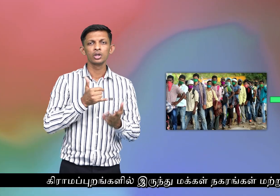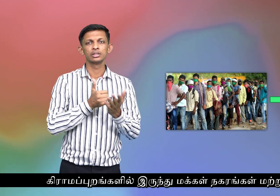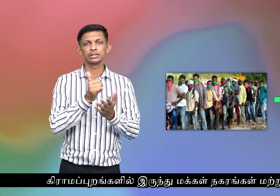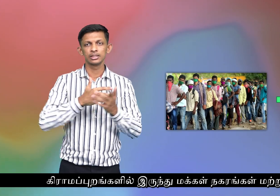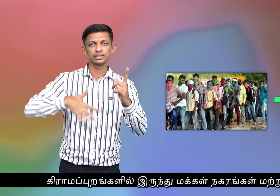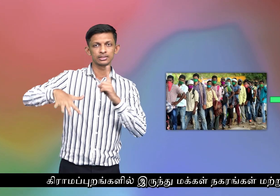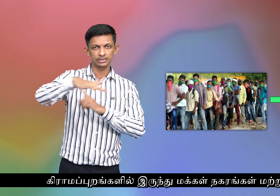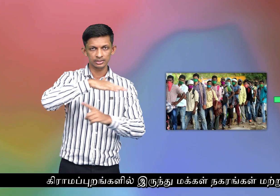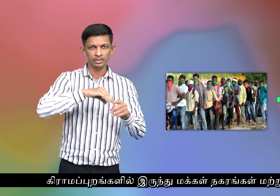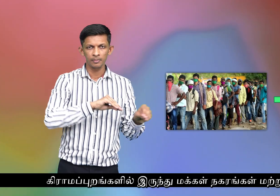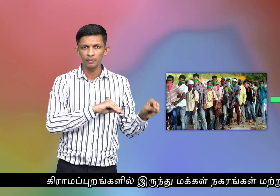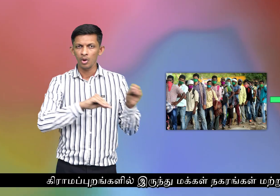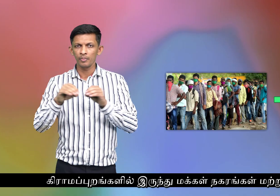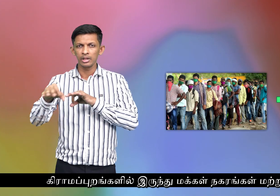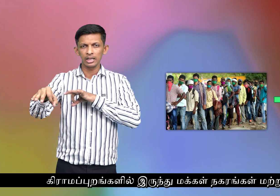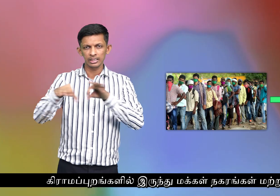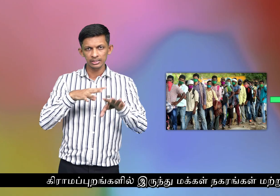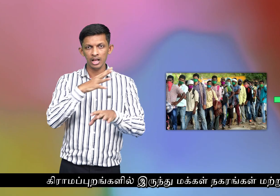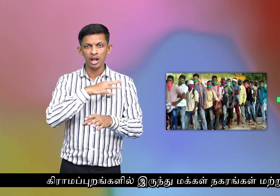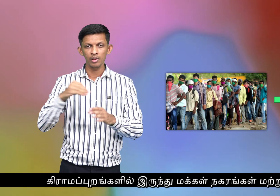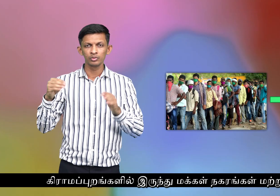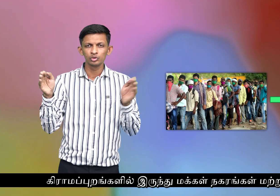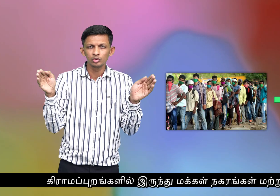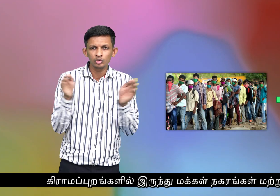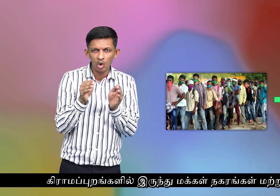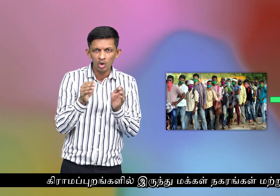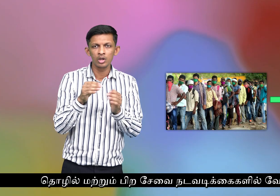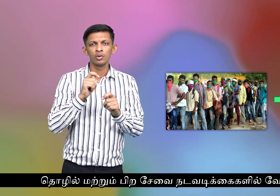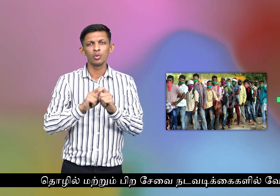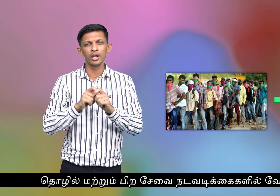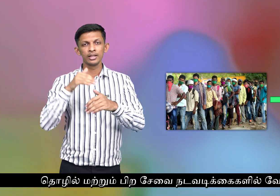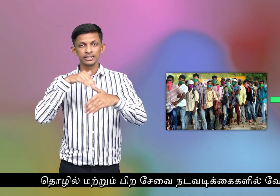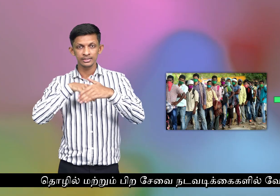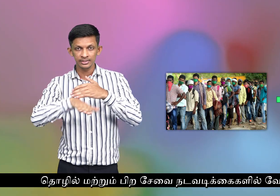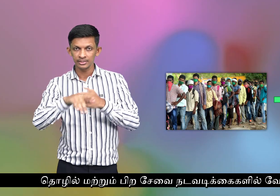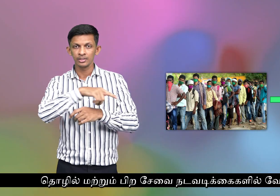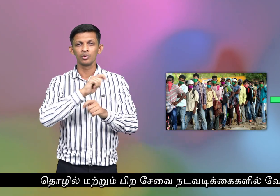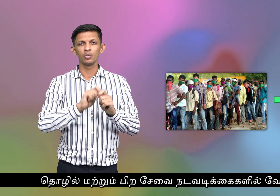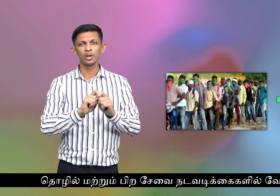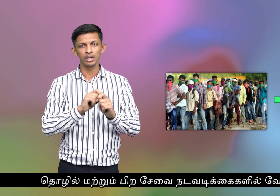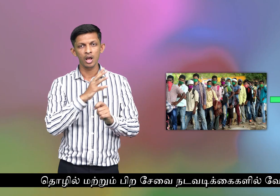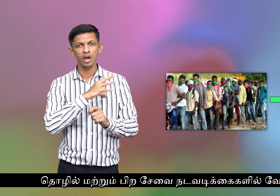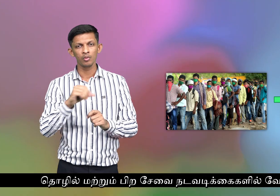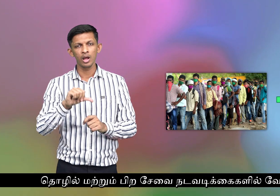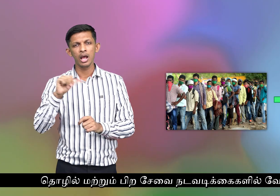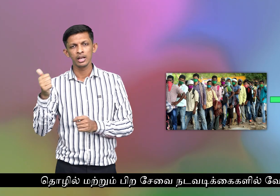கிராமப்புறங்களிலிருந்து மக்கள் நகரங்கள் மற்றும் நகர்ப்புறங்களில் தொழில் மற்றும் பிற சேவை நடவடிக்கையில்